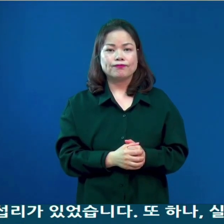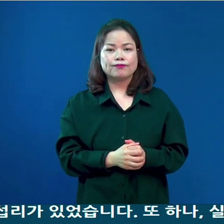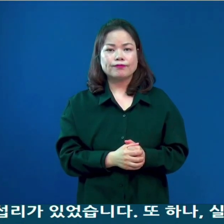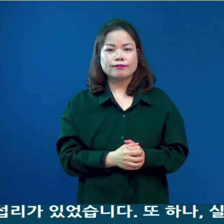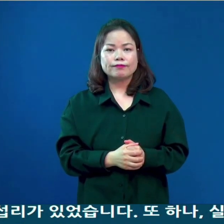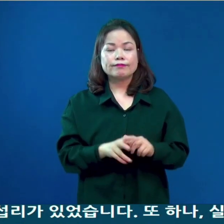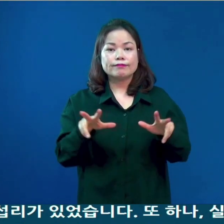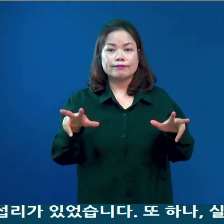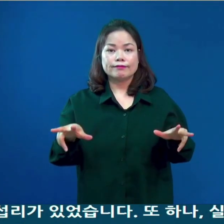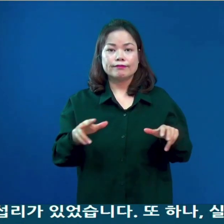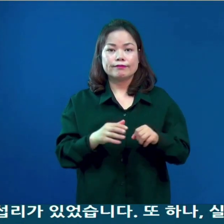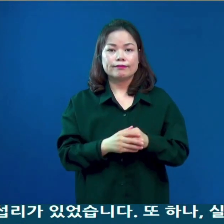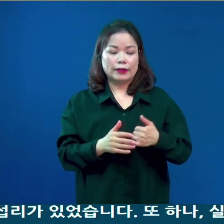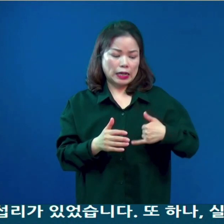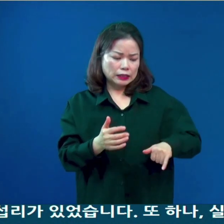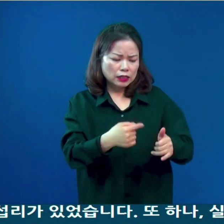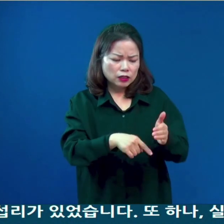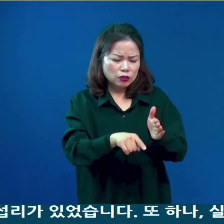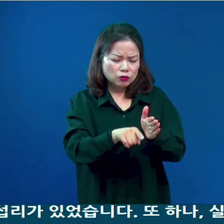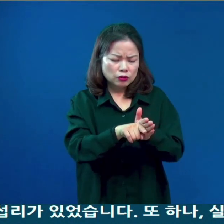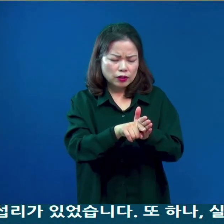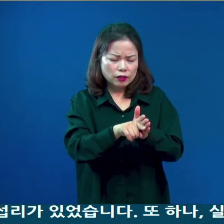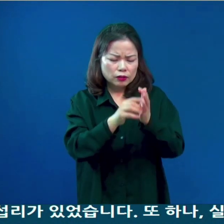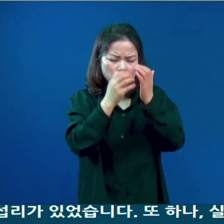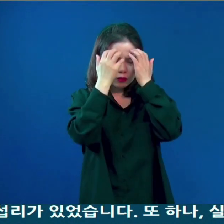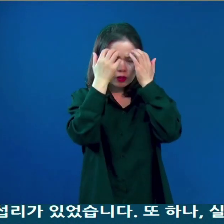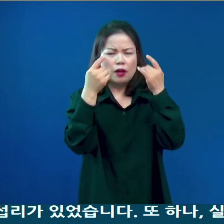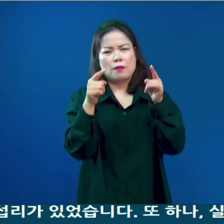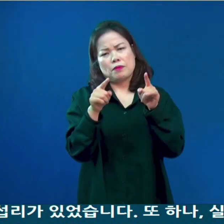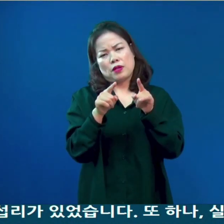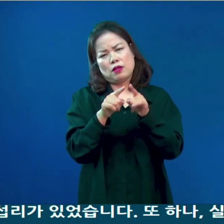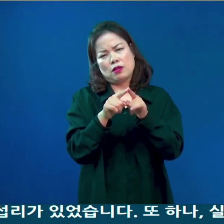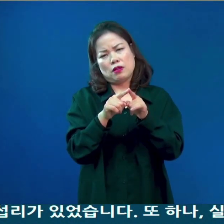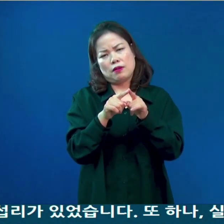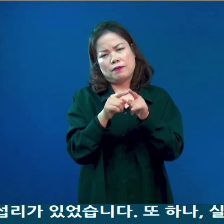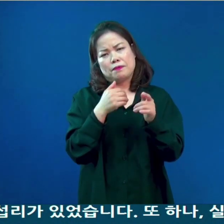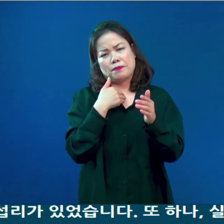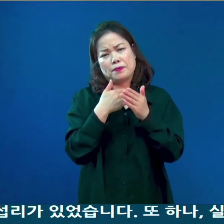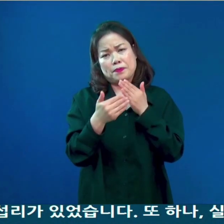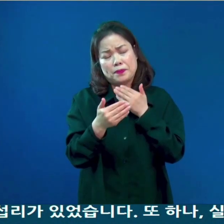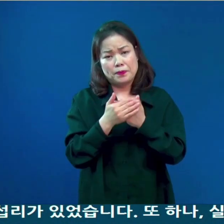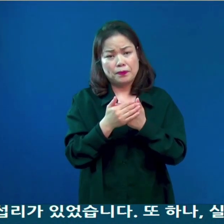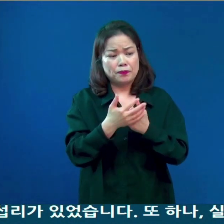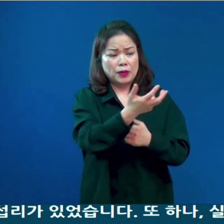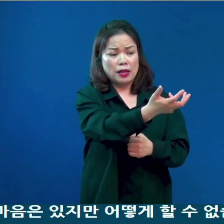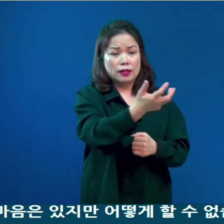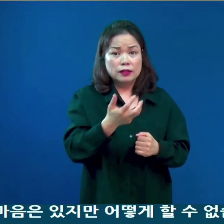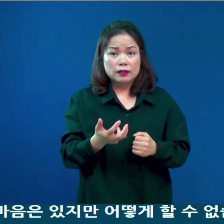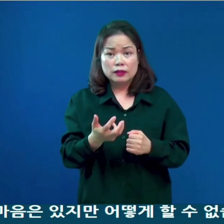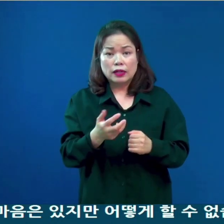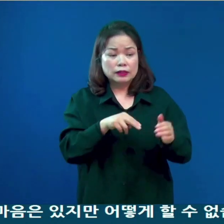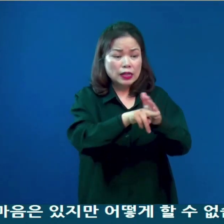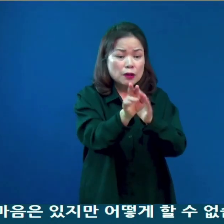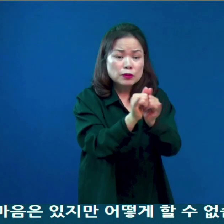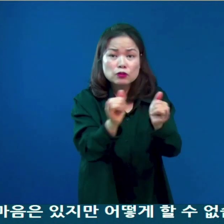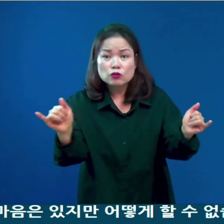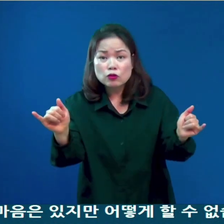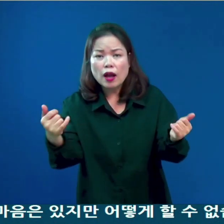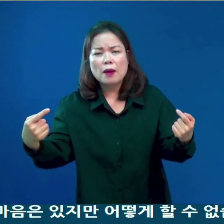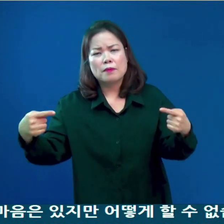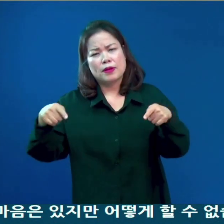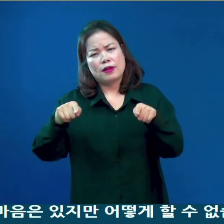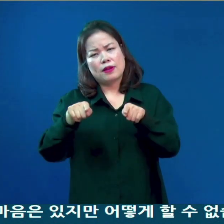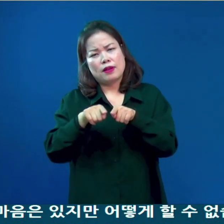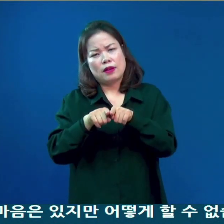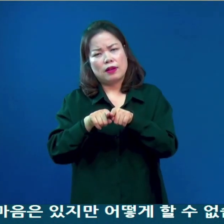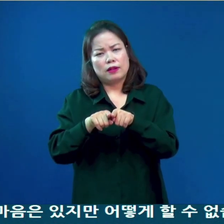그리고 지금도 자녀를 위한 고통을 함께 나누고 있어요. 이 실향민들과 탈북민들과 함께